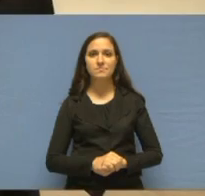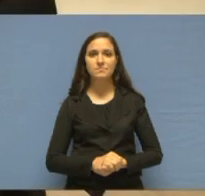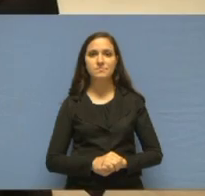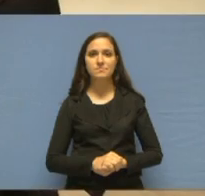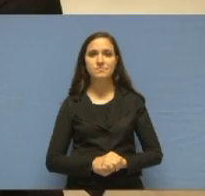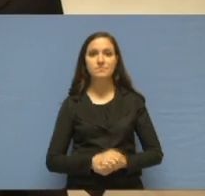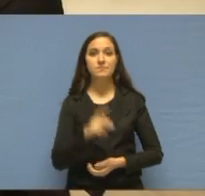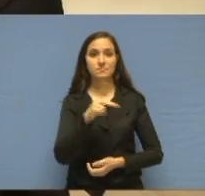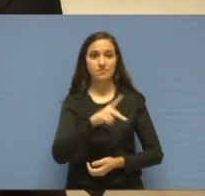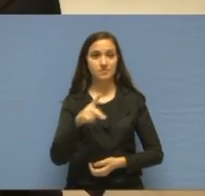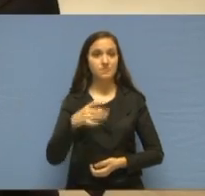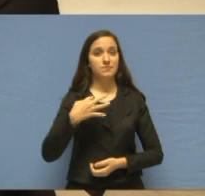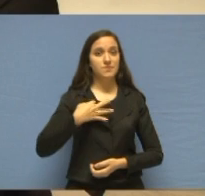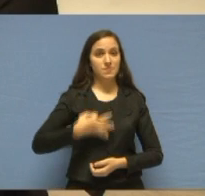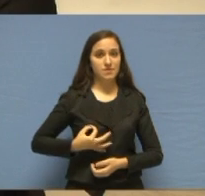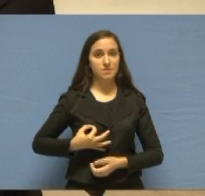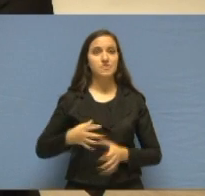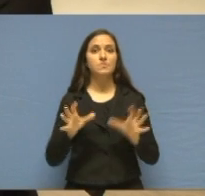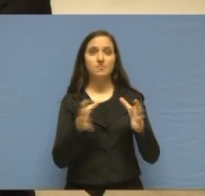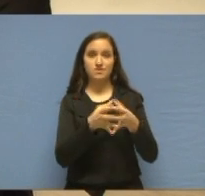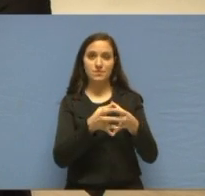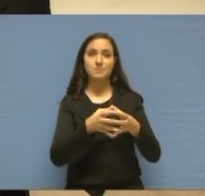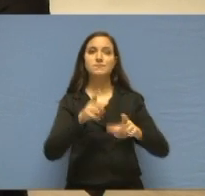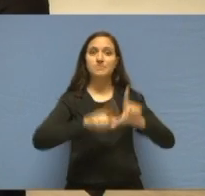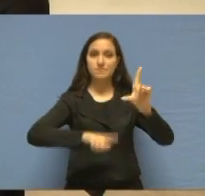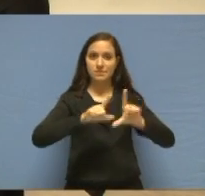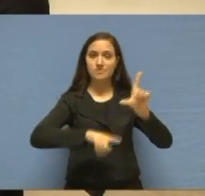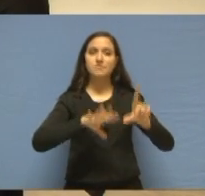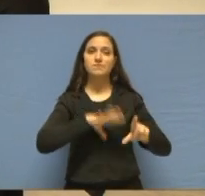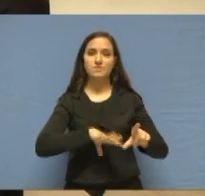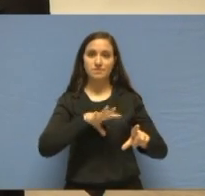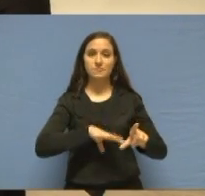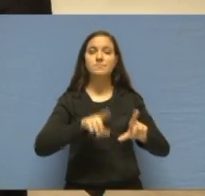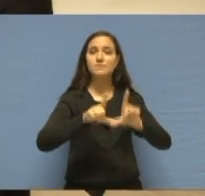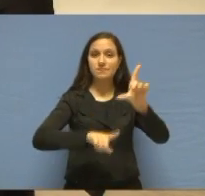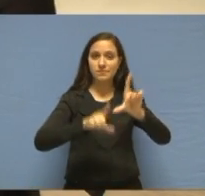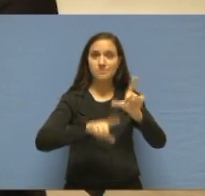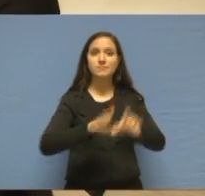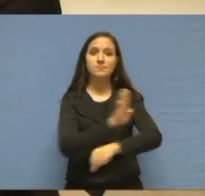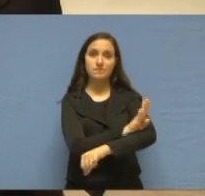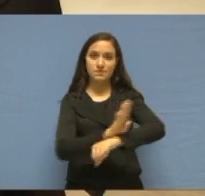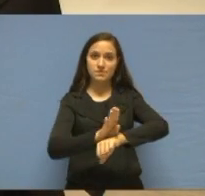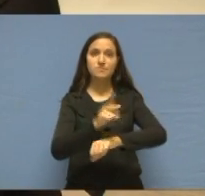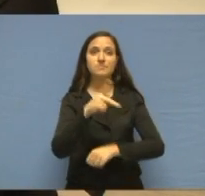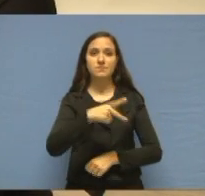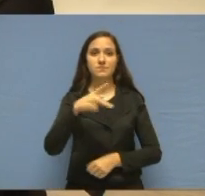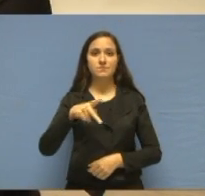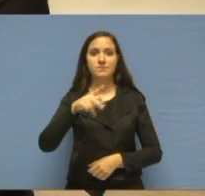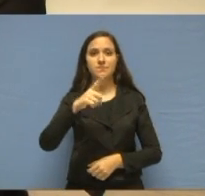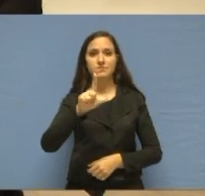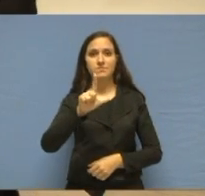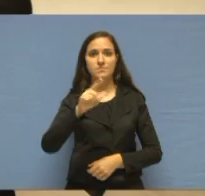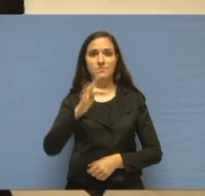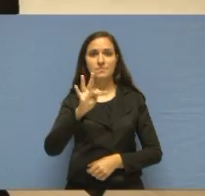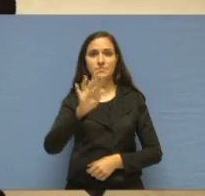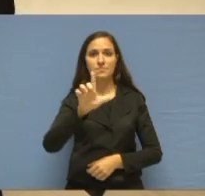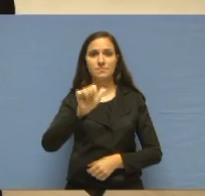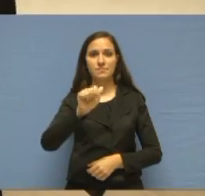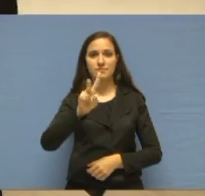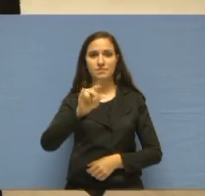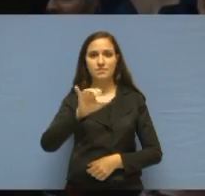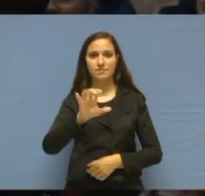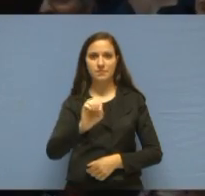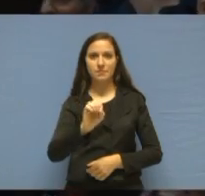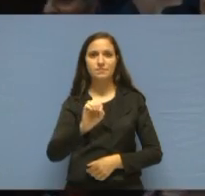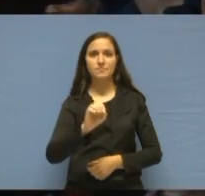Docente homenageado das turmas de Letras Português e Letras Bacharelados, professor Flávio Pereira Camargo.